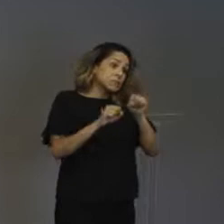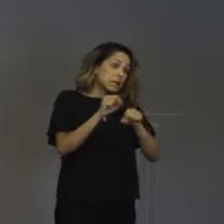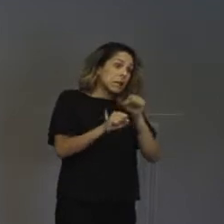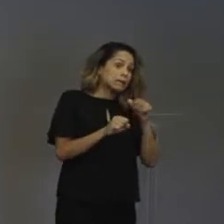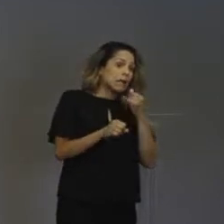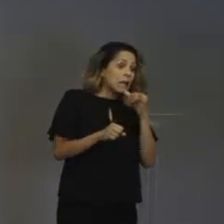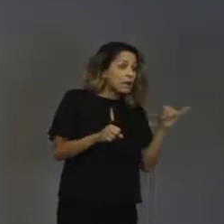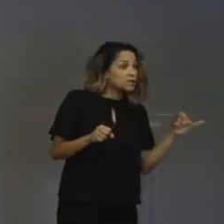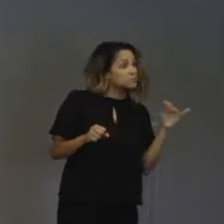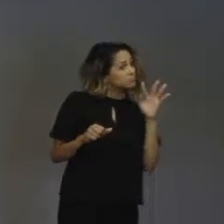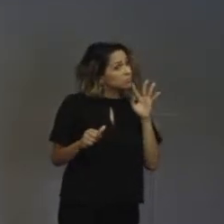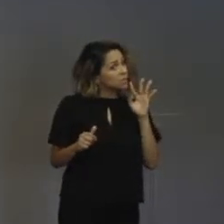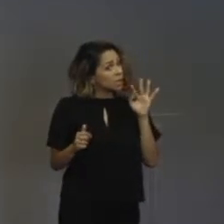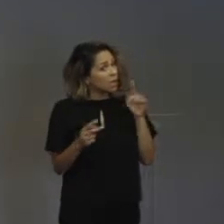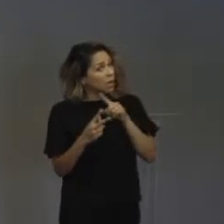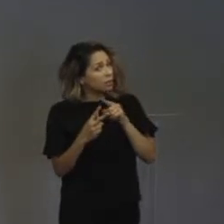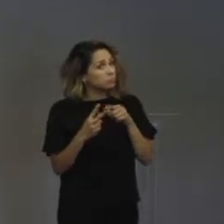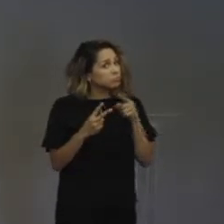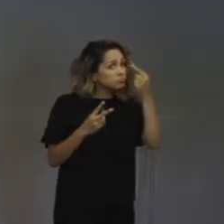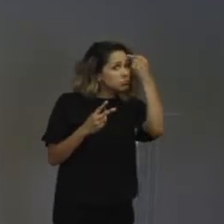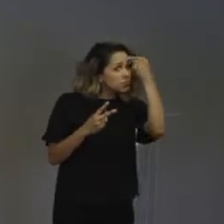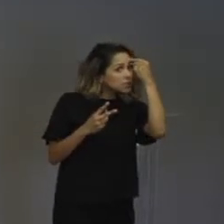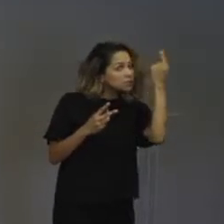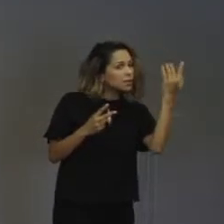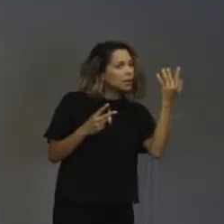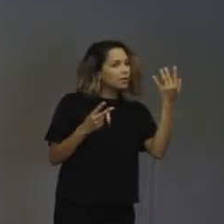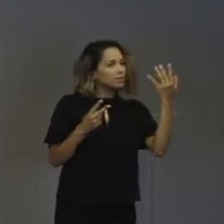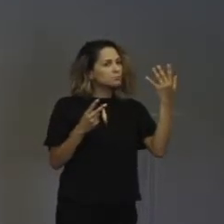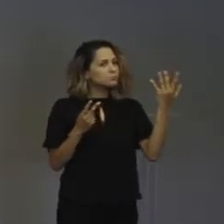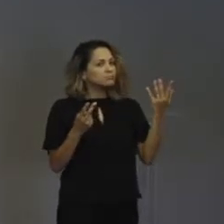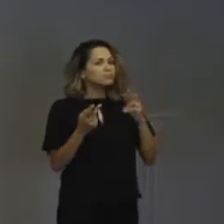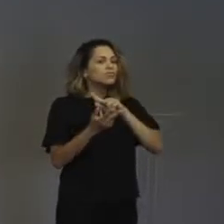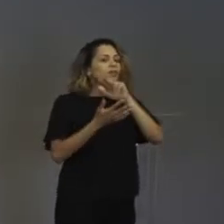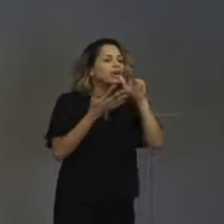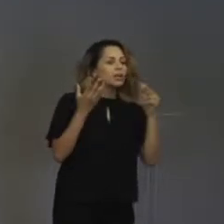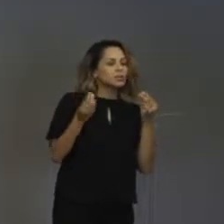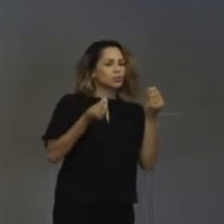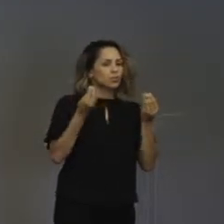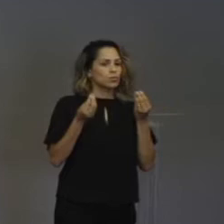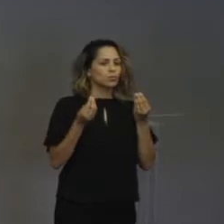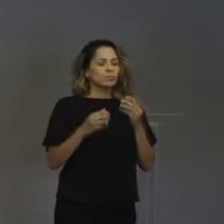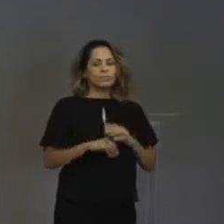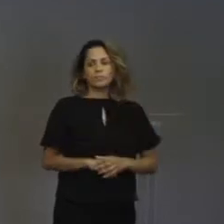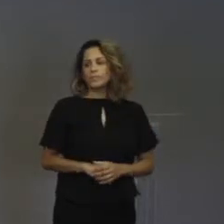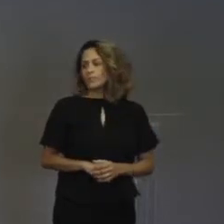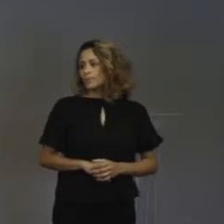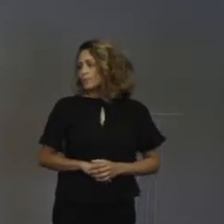E você conseguir essa ajuda. Então, tem que ir pensando nisso. Acho que essa é a construção.